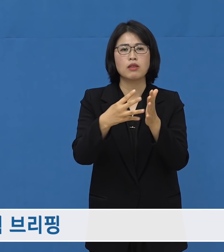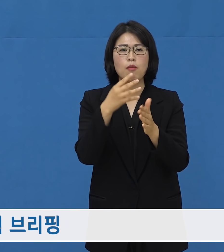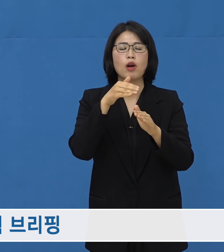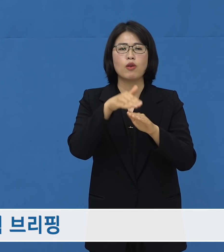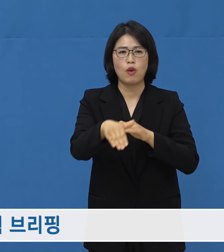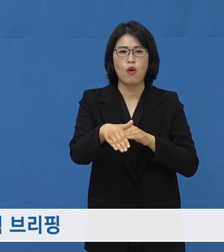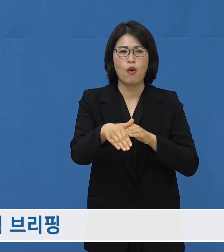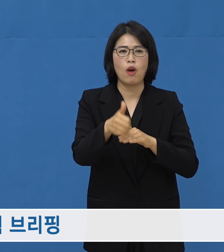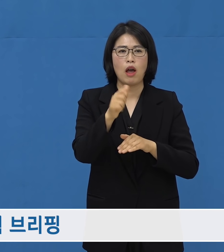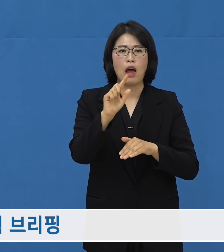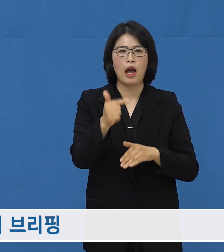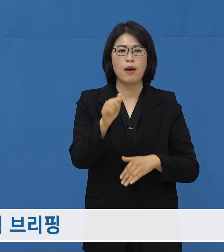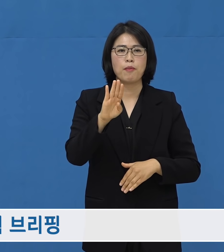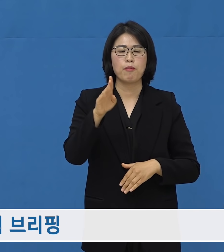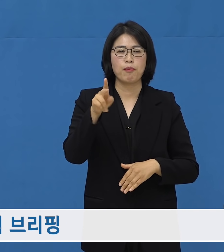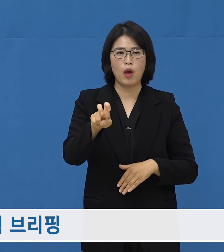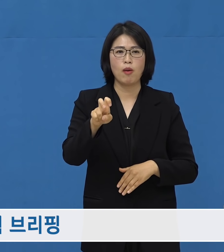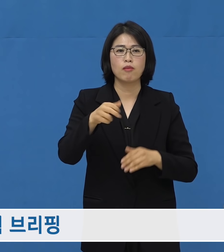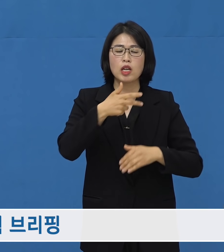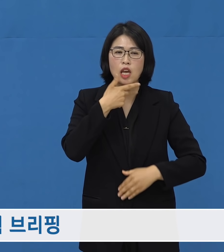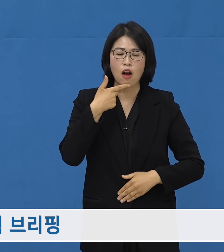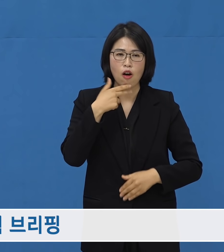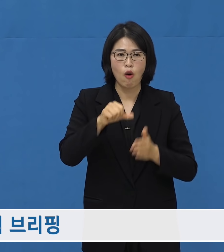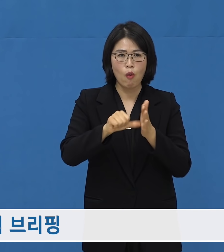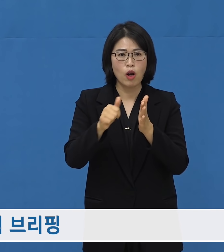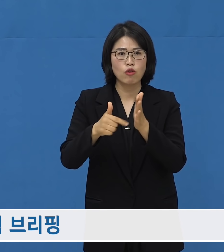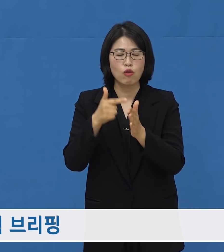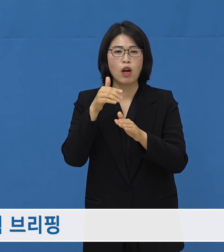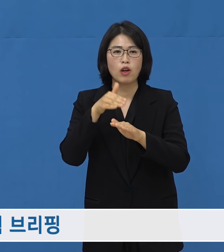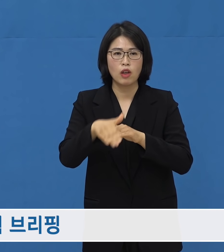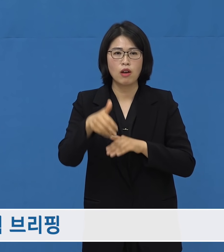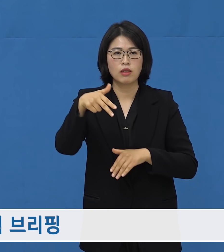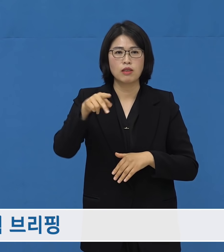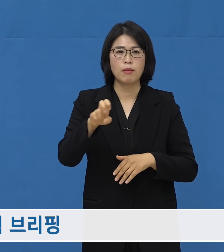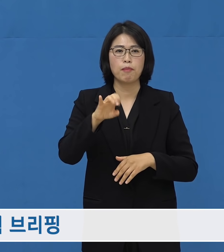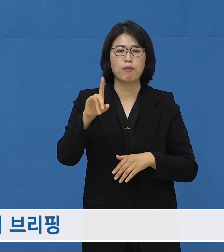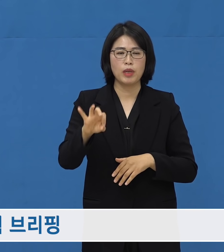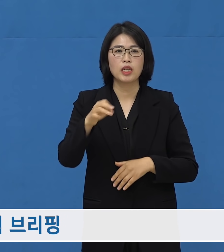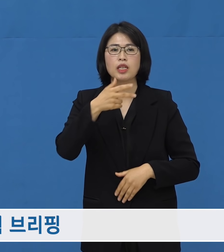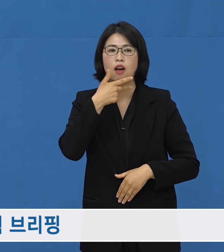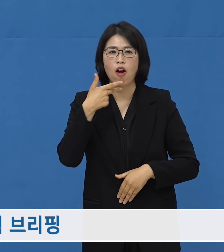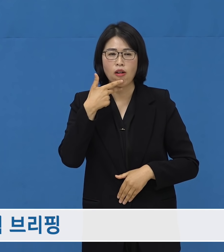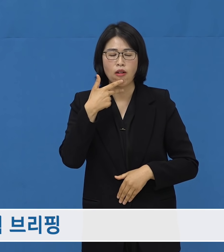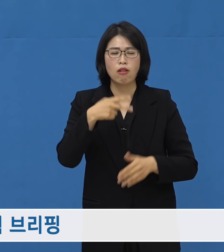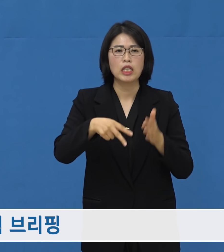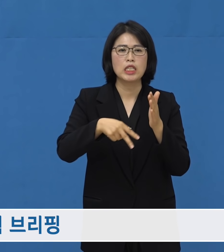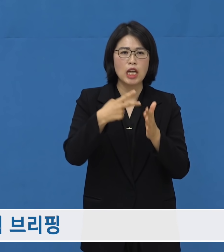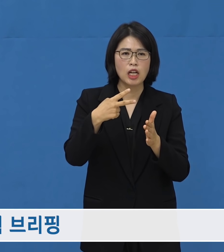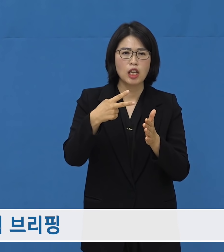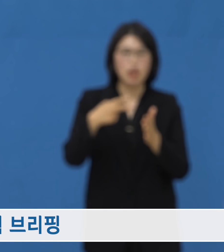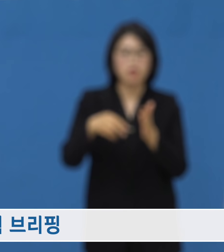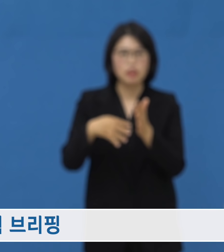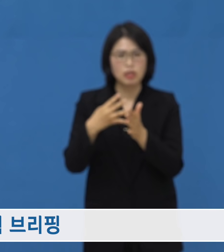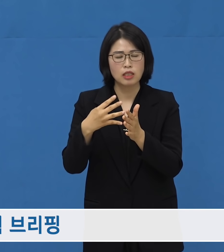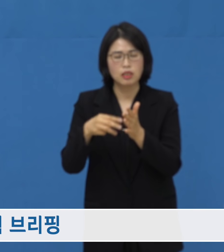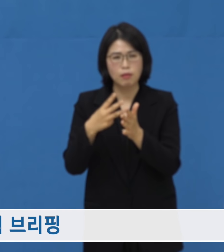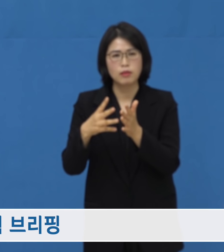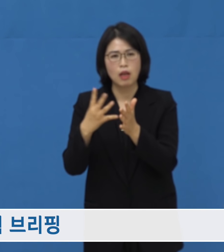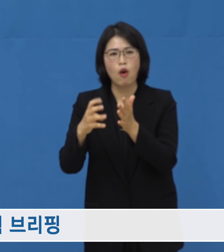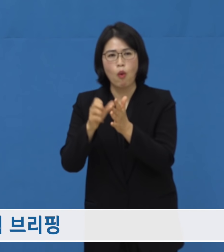4학년용 한변 영어와 5, 6학년용 점핑 영어, 2학년에서 6학년이